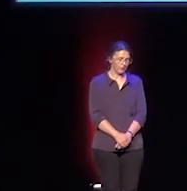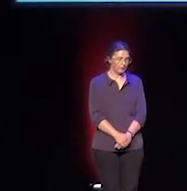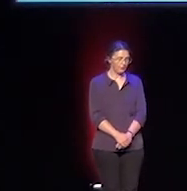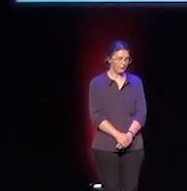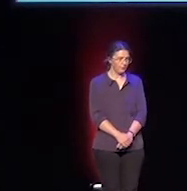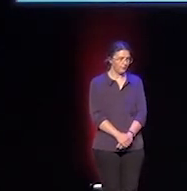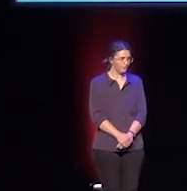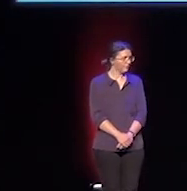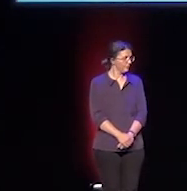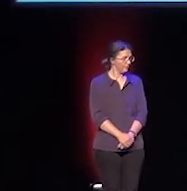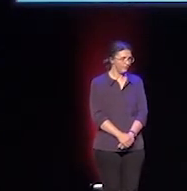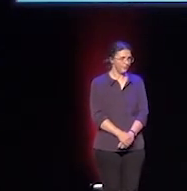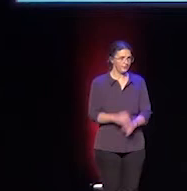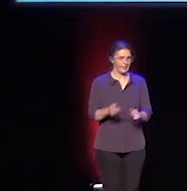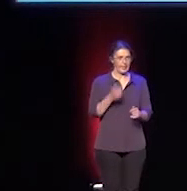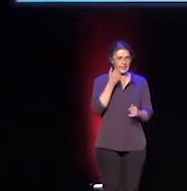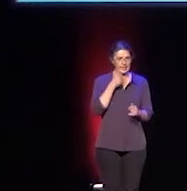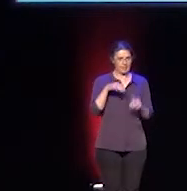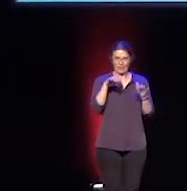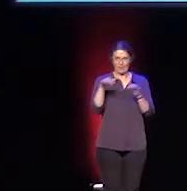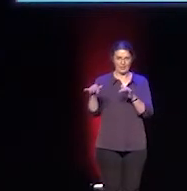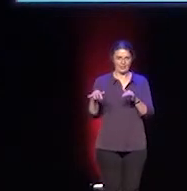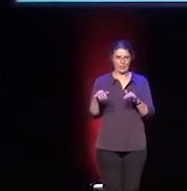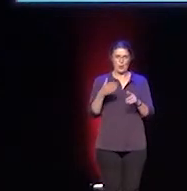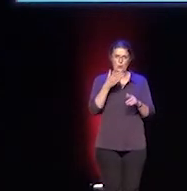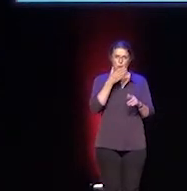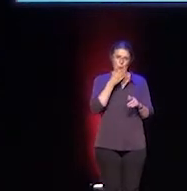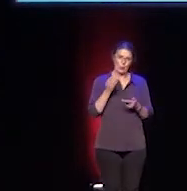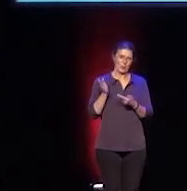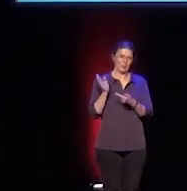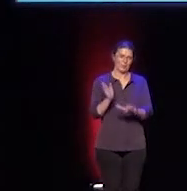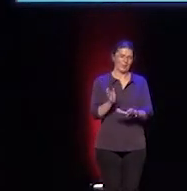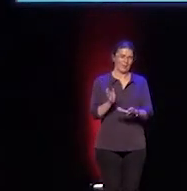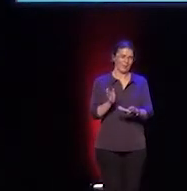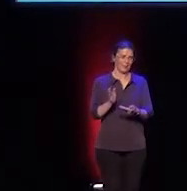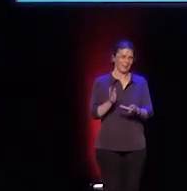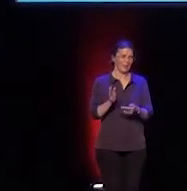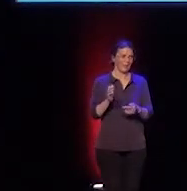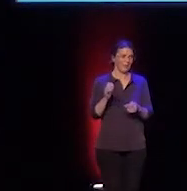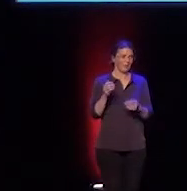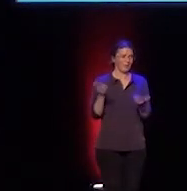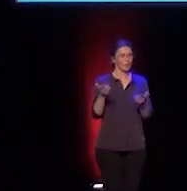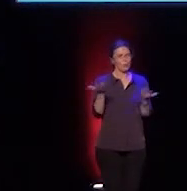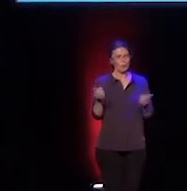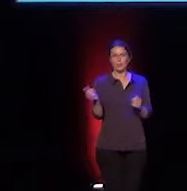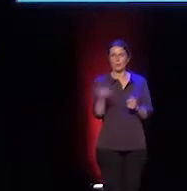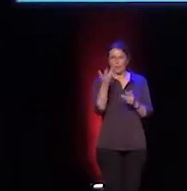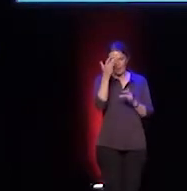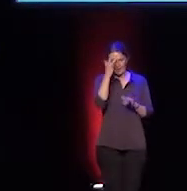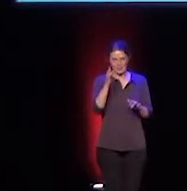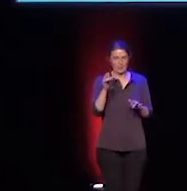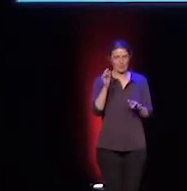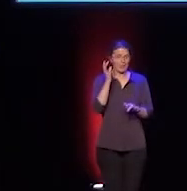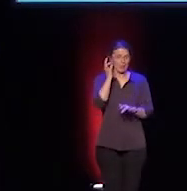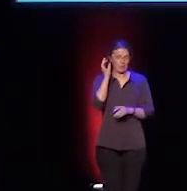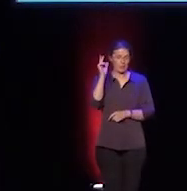Ja, liebende Anwesende, was für eine schöne Geste, was für eine tolle Anerkennung, meine Damen